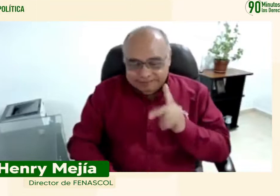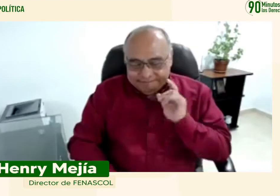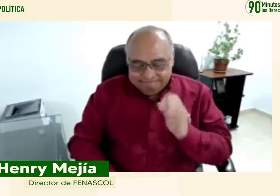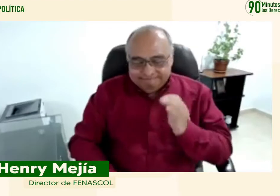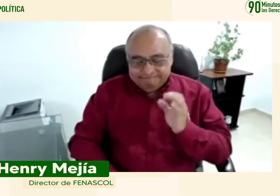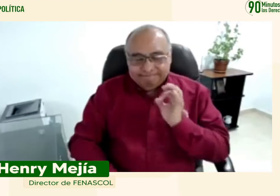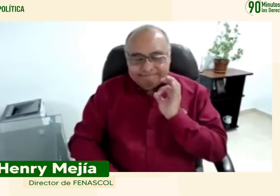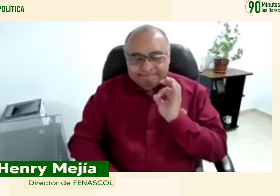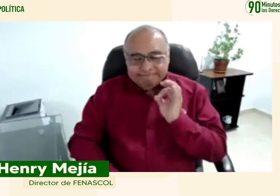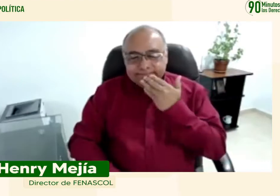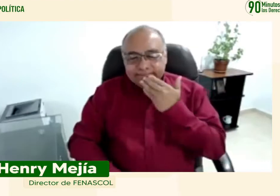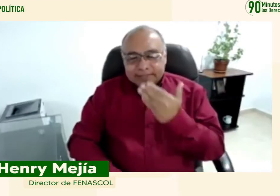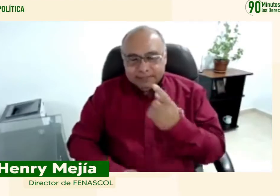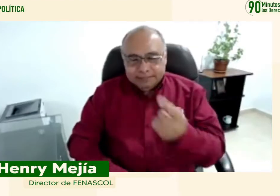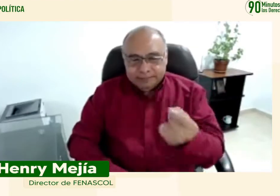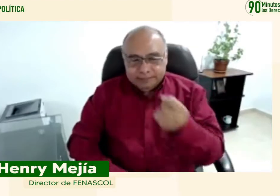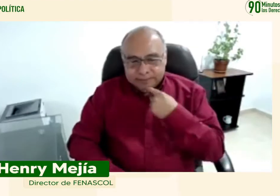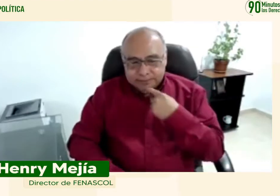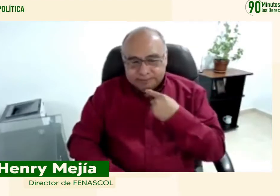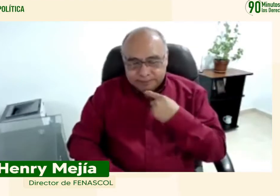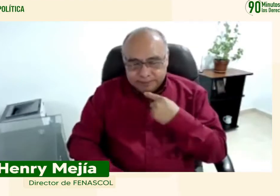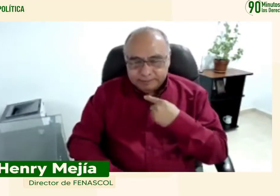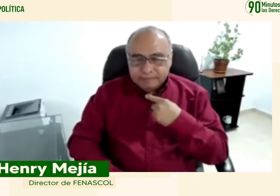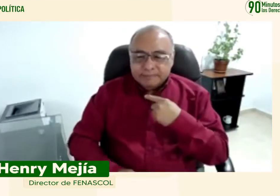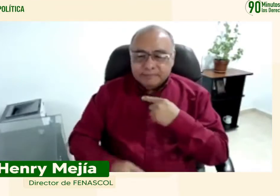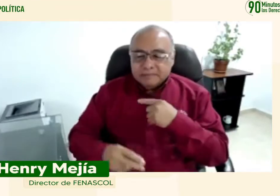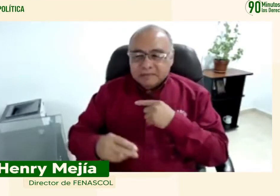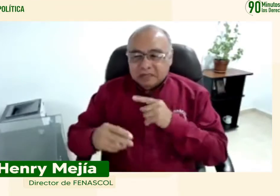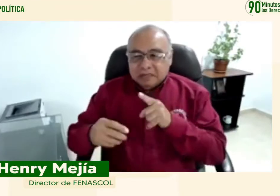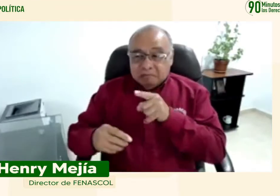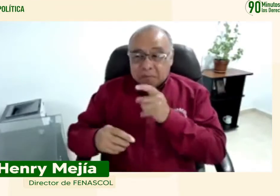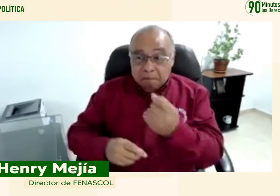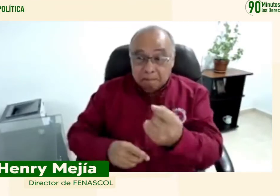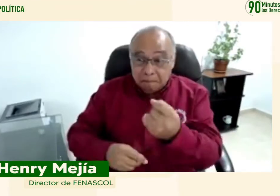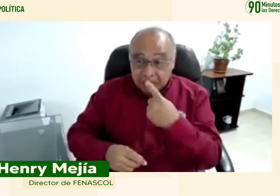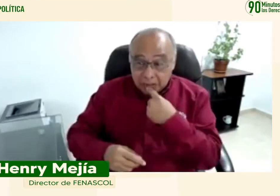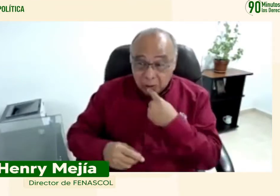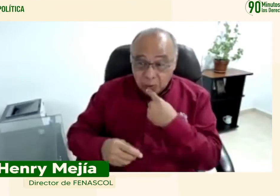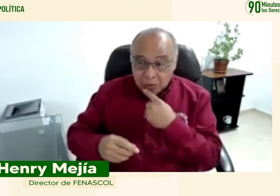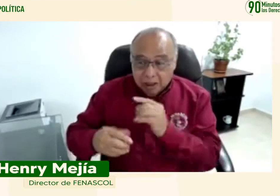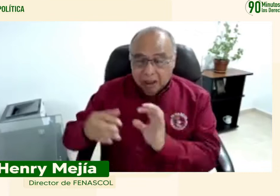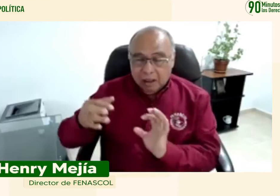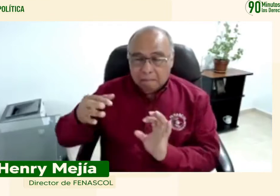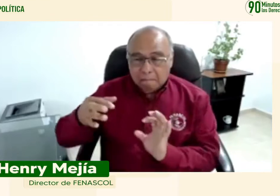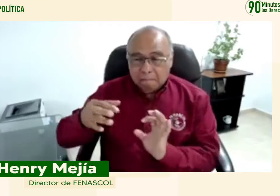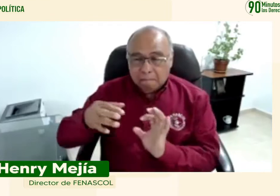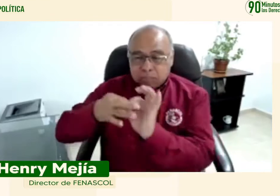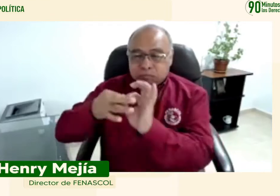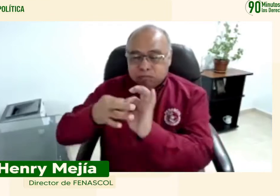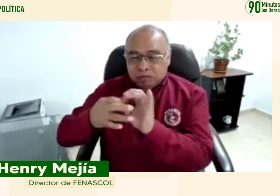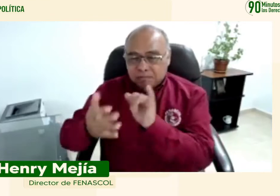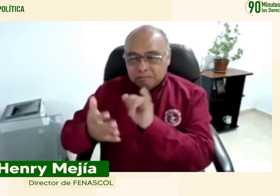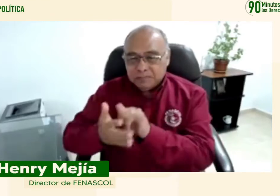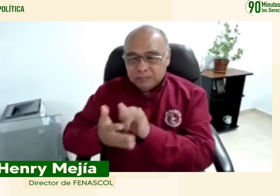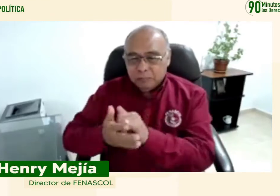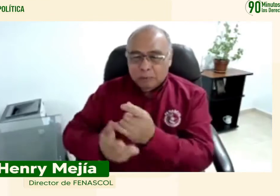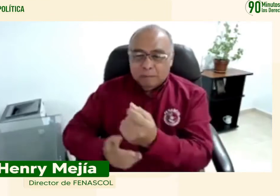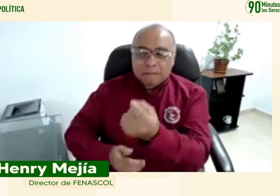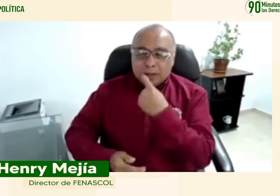ok muchas gracias por la pregunta y siento que esta pregunta va muy